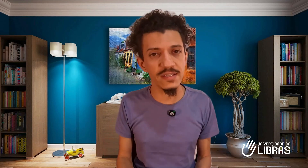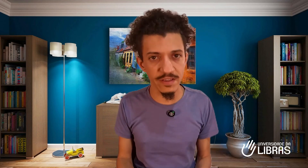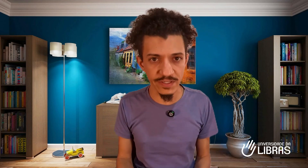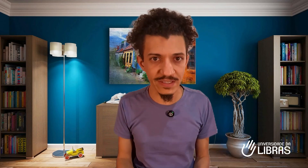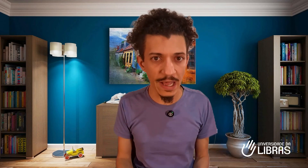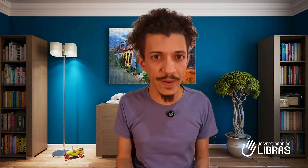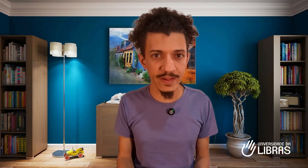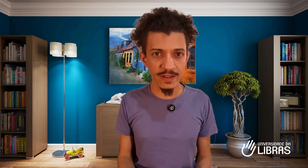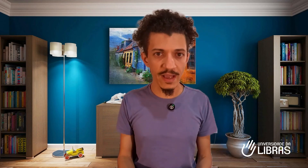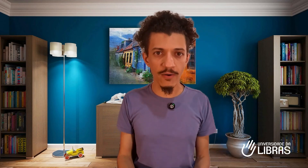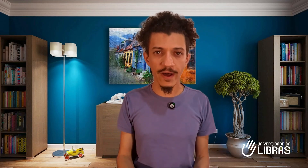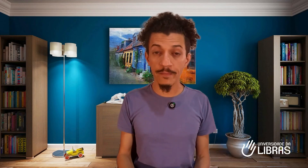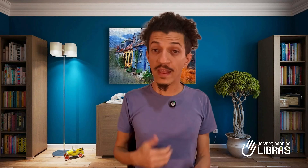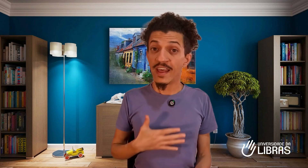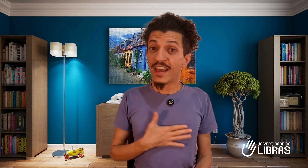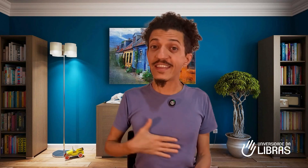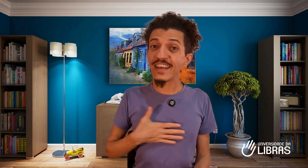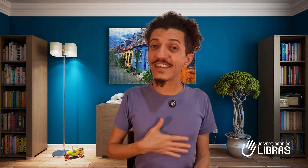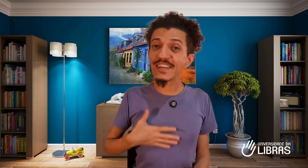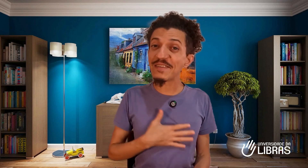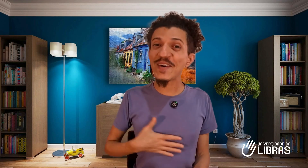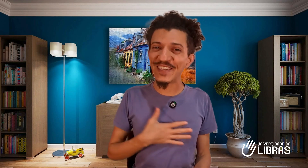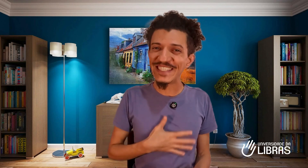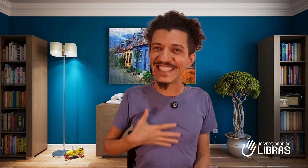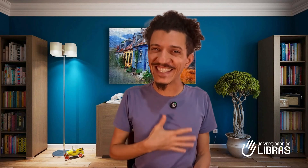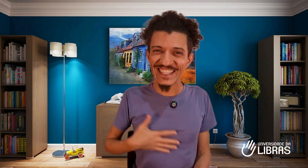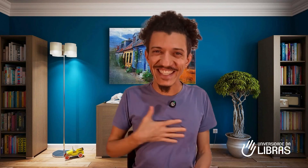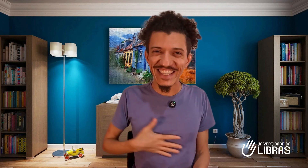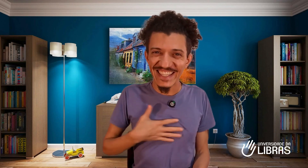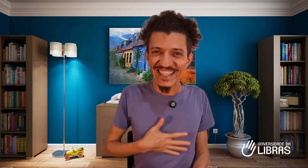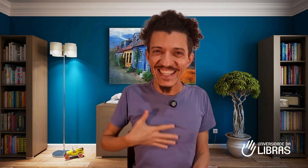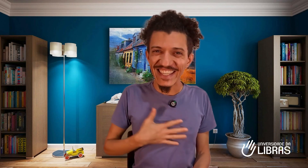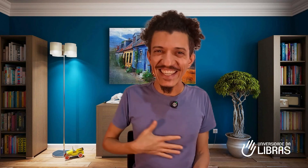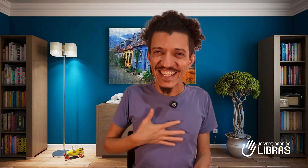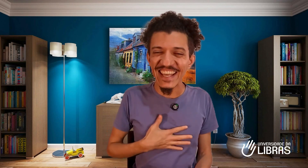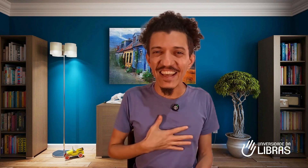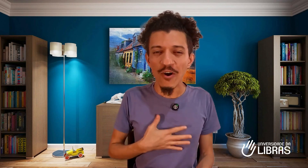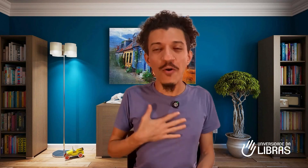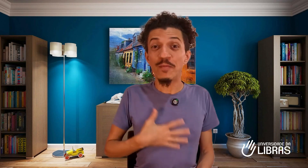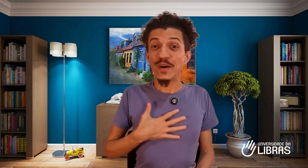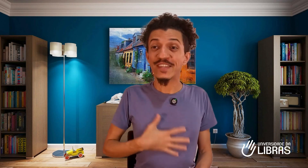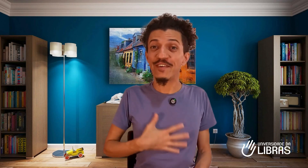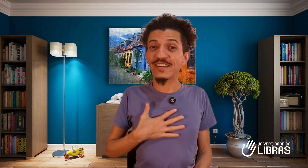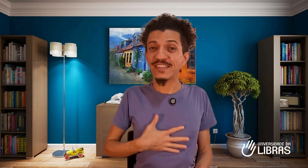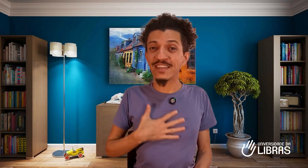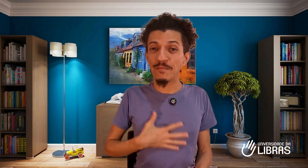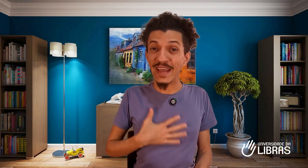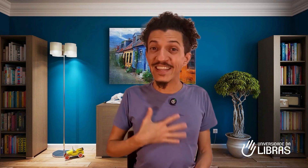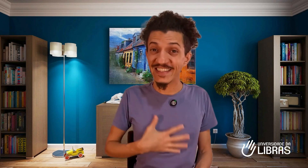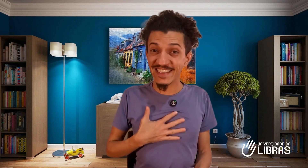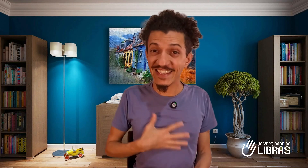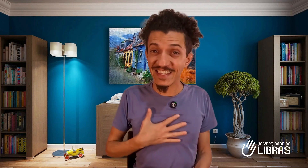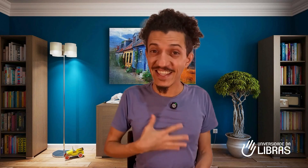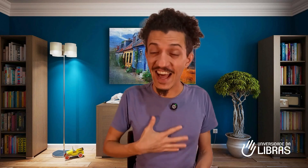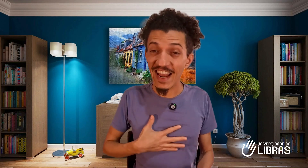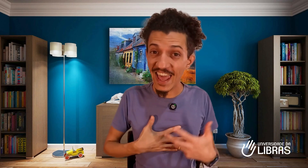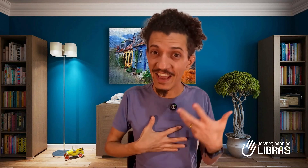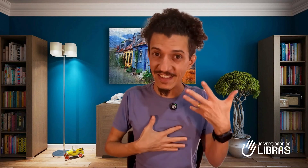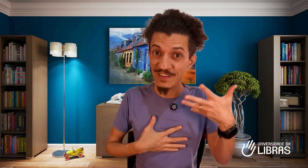você está aprendendo aqui agora. E tem isso aqui também, ó. Ou que pode ser feito assim também. Alegre, assim, com a